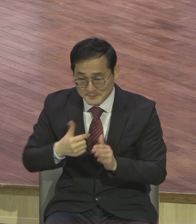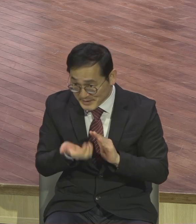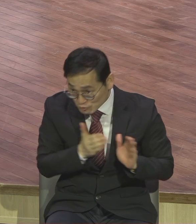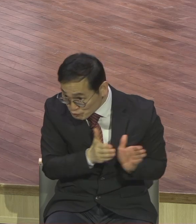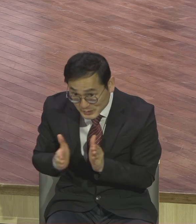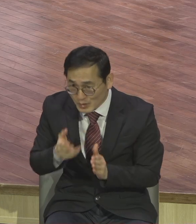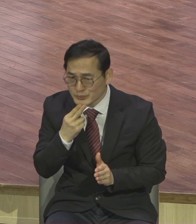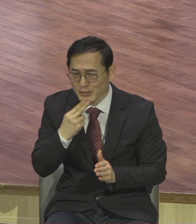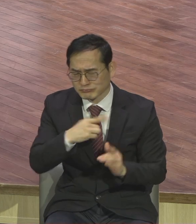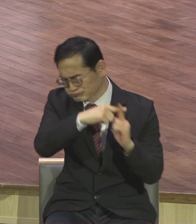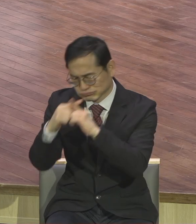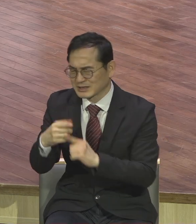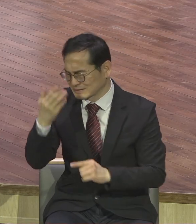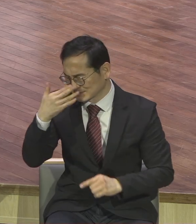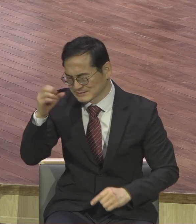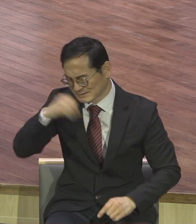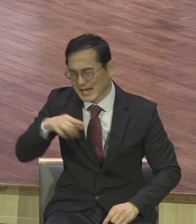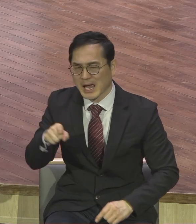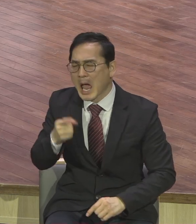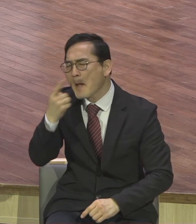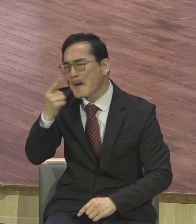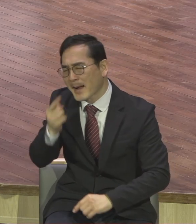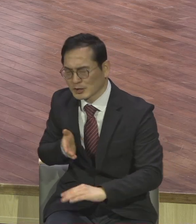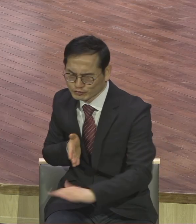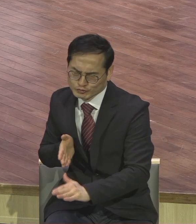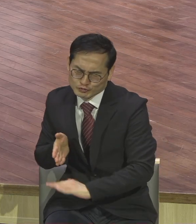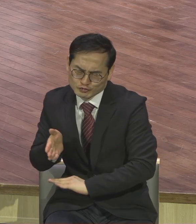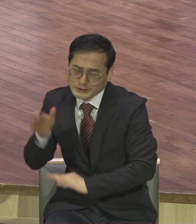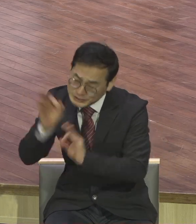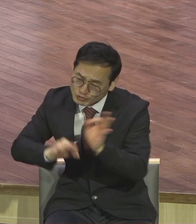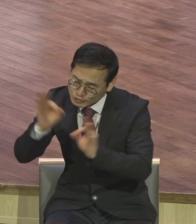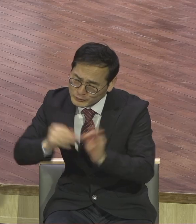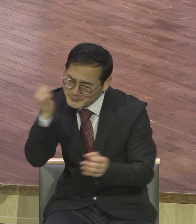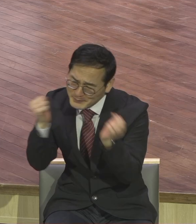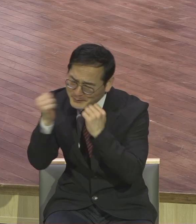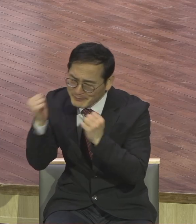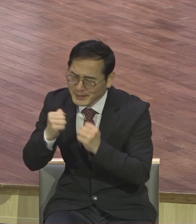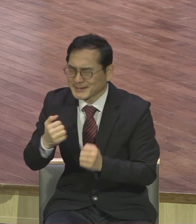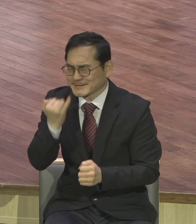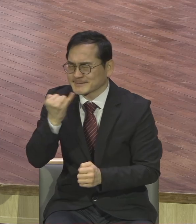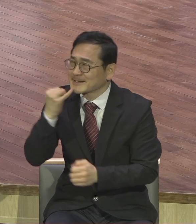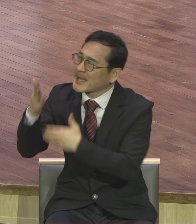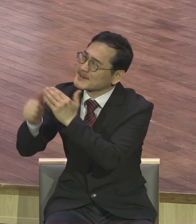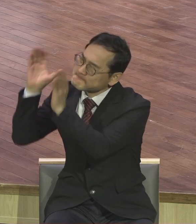믿고 일단 한번 해보시라니까요.